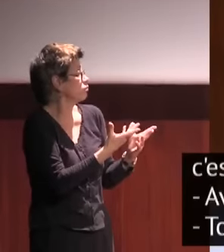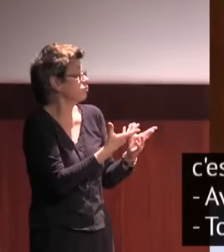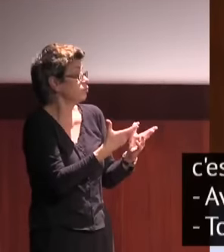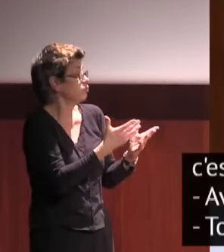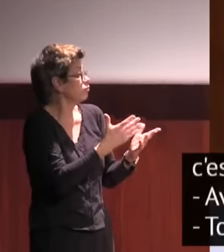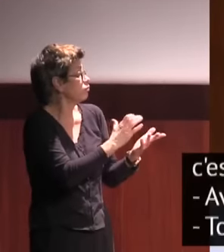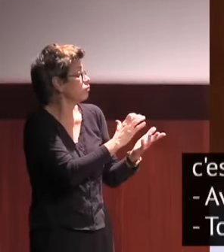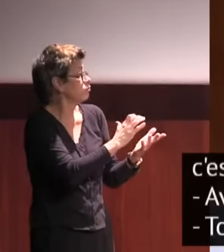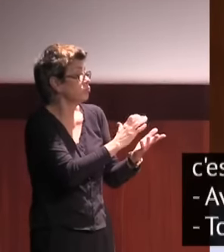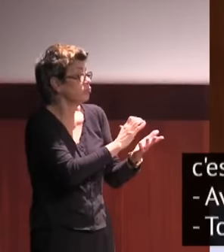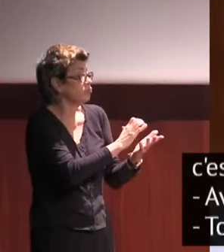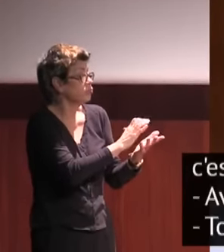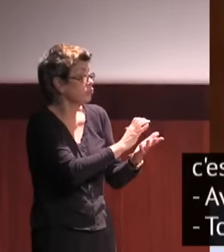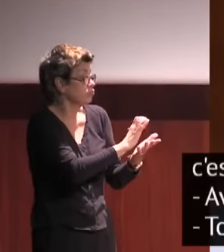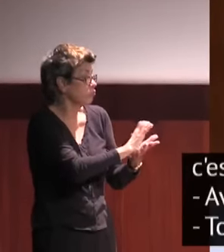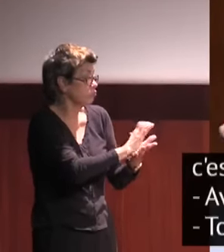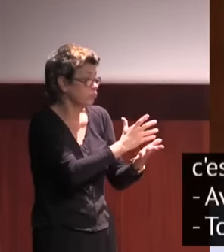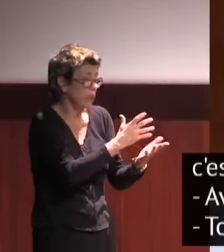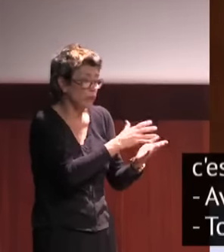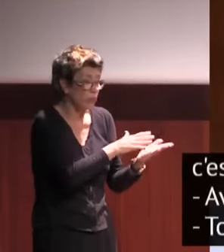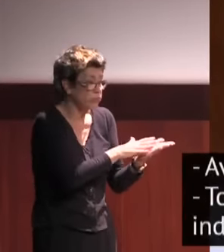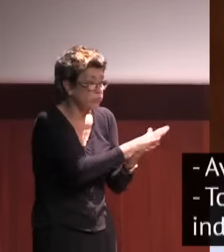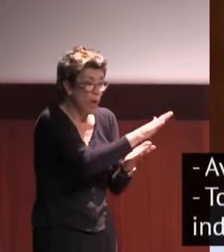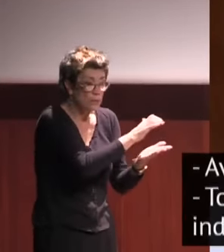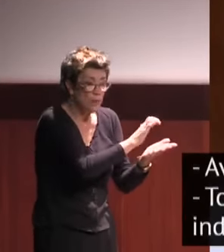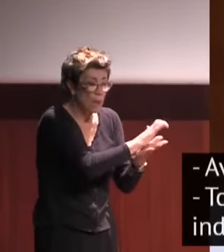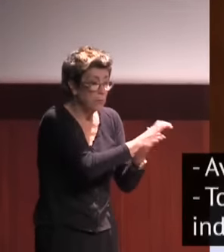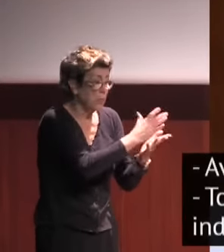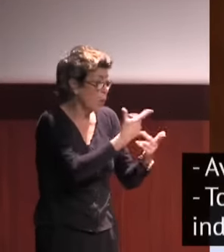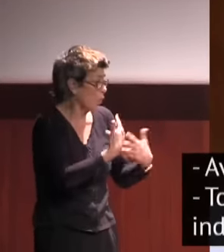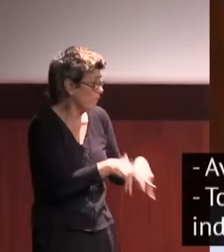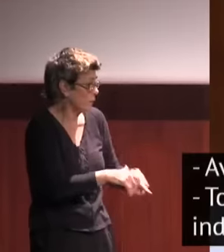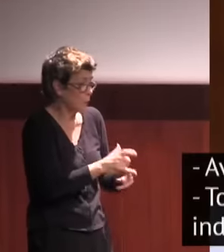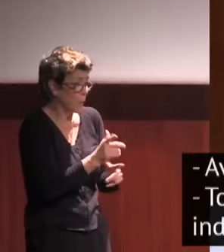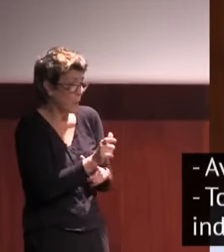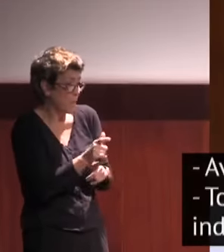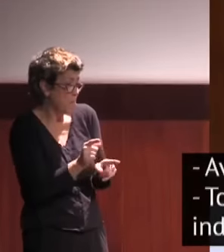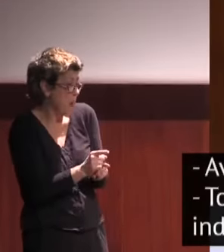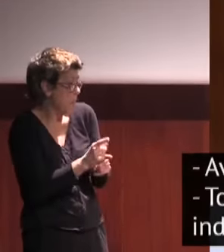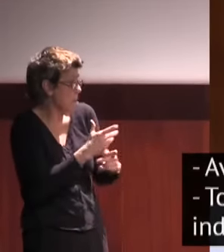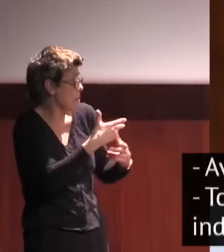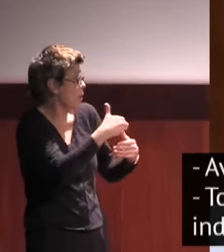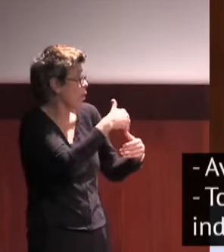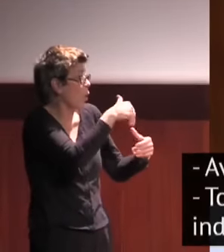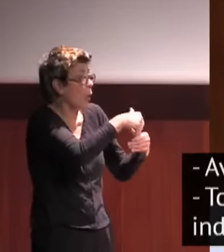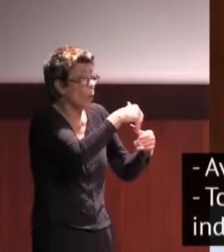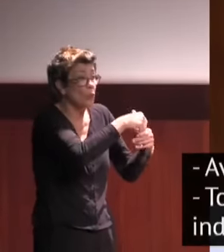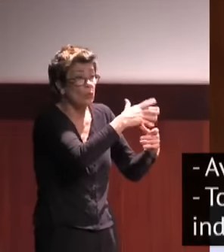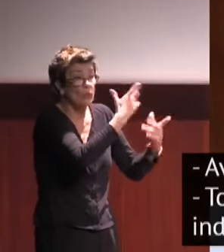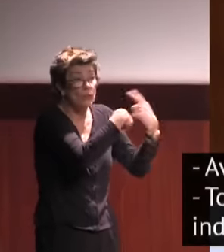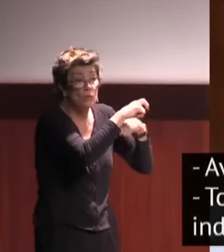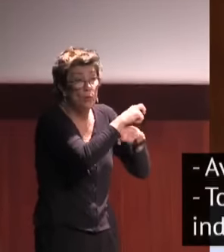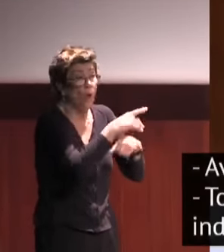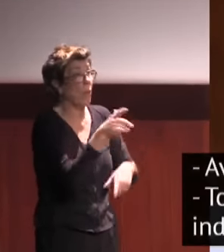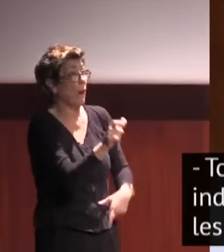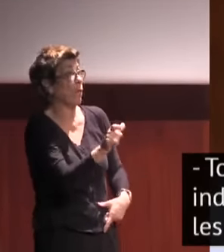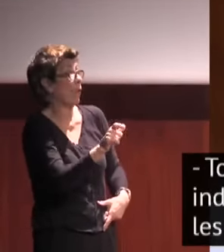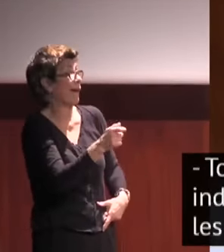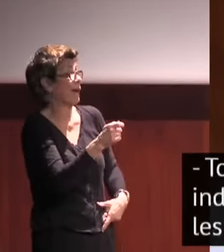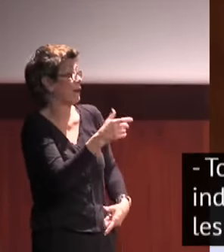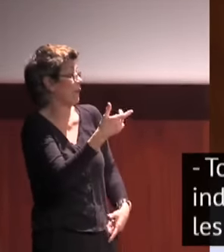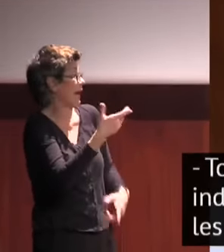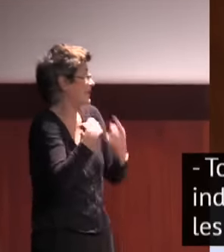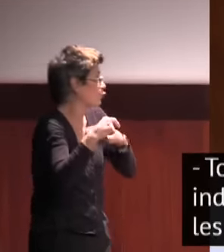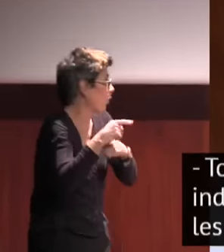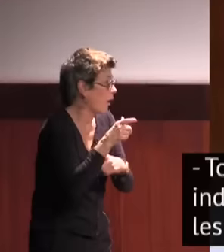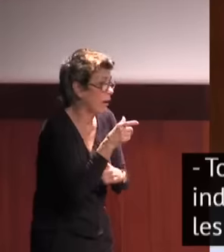imprimé vont revenir pareil pour des vidéos. Mettons que le contenu soit de parler d'histoire, eh bien, le mot-clé sera histoire,